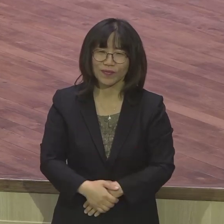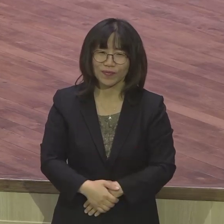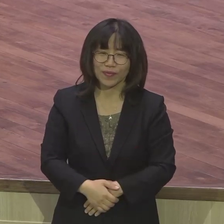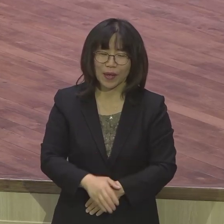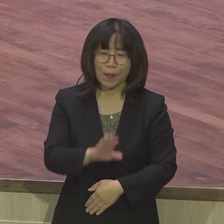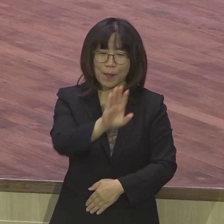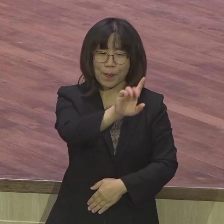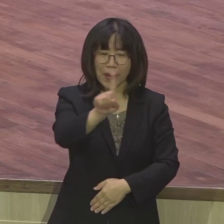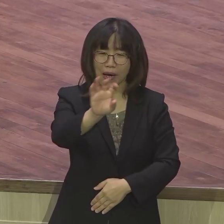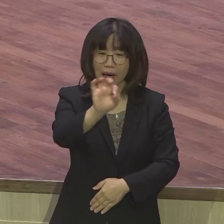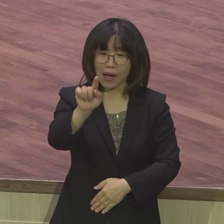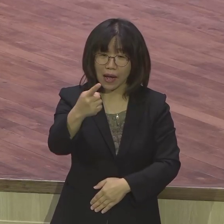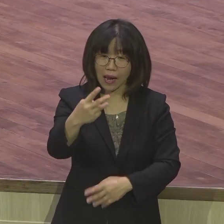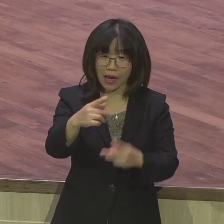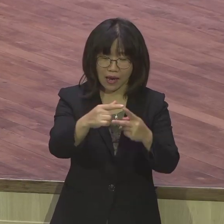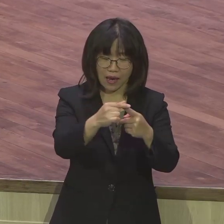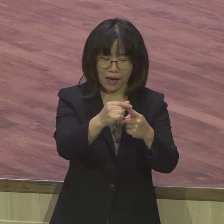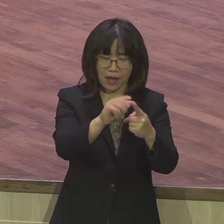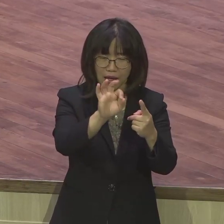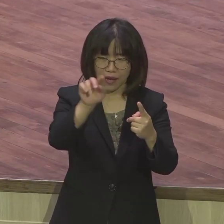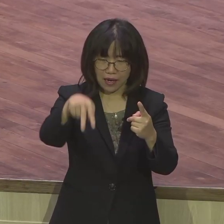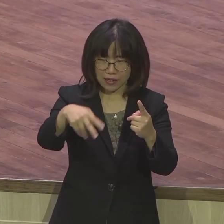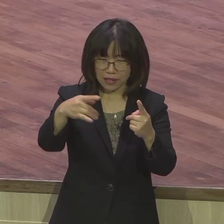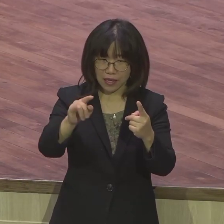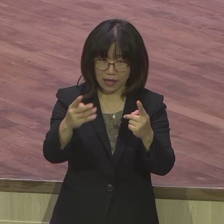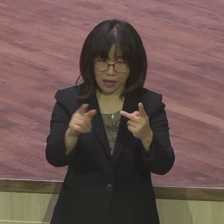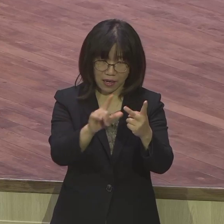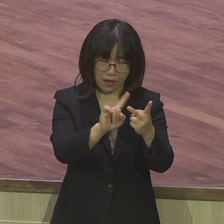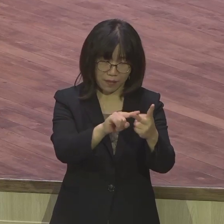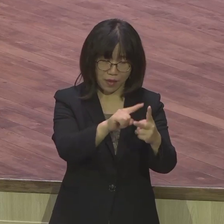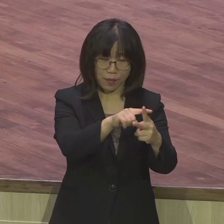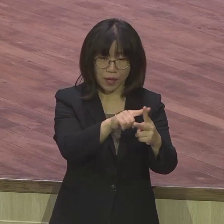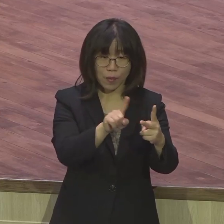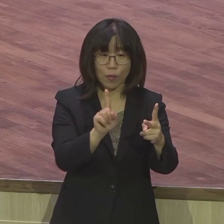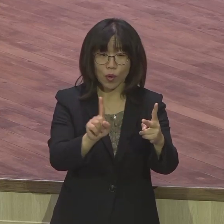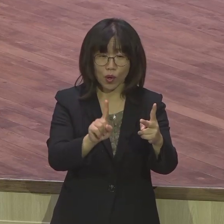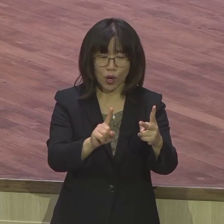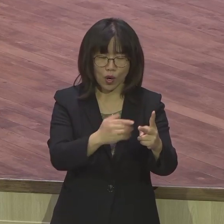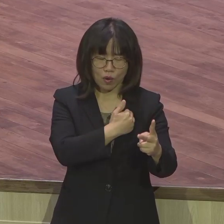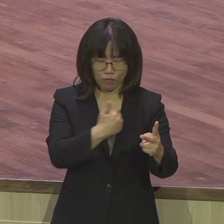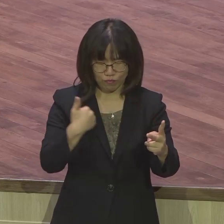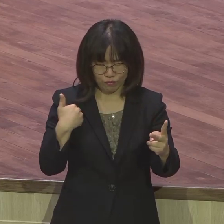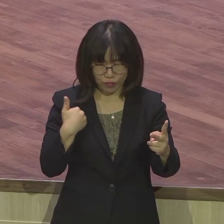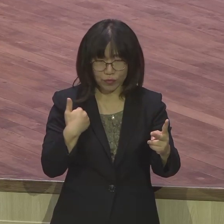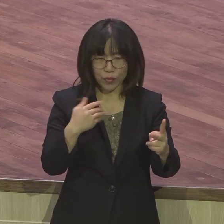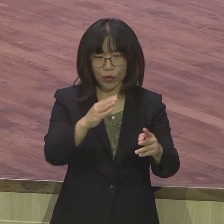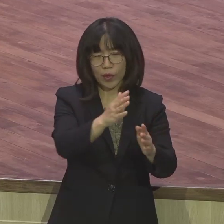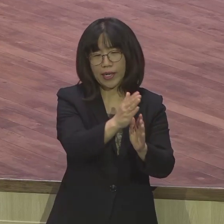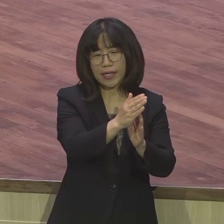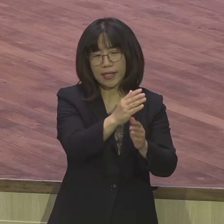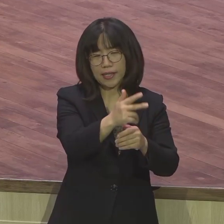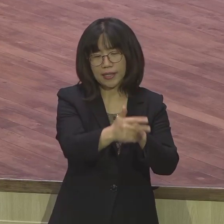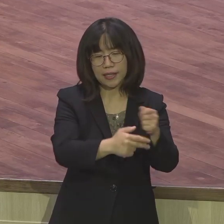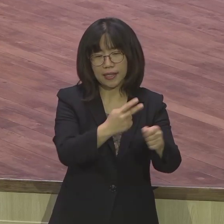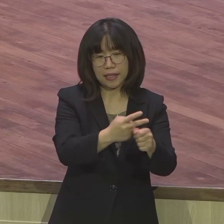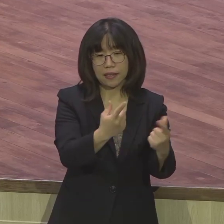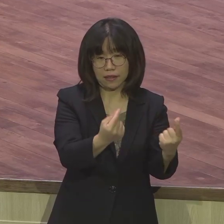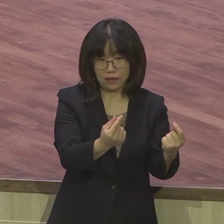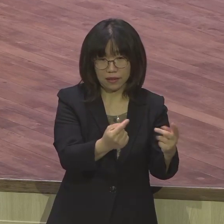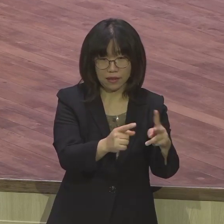바알과 아세라라는 말은 바알은 풍요의 신입니다. 그리고 아세라, 바알은 어떤 면에서는 굳이 그런 건